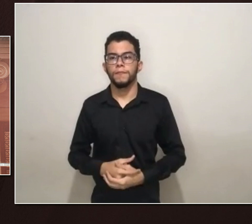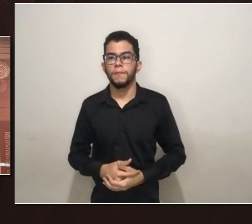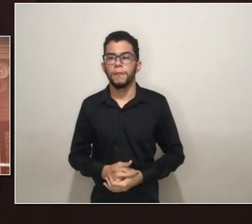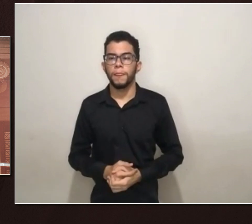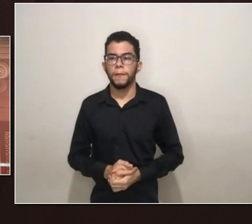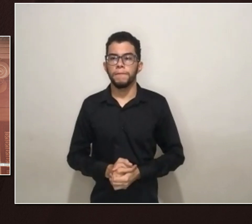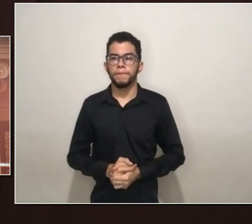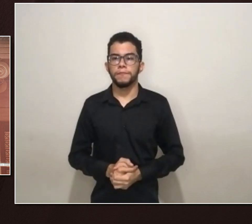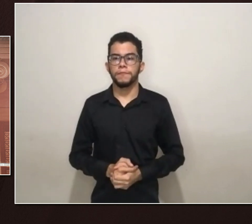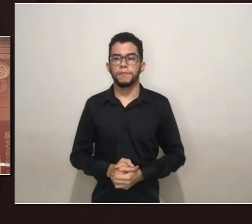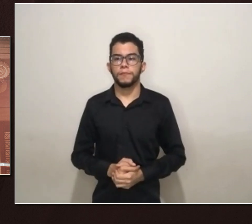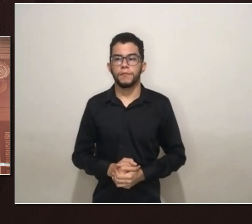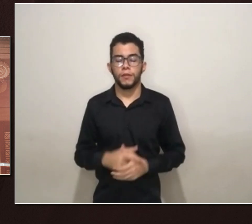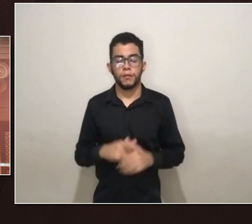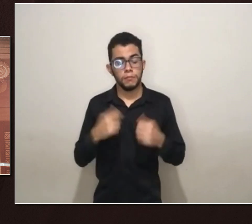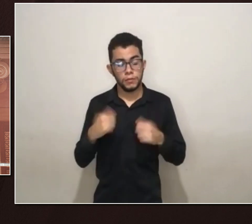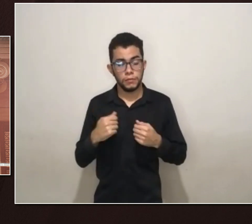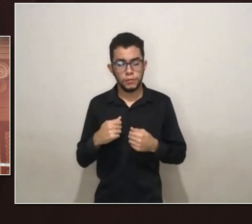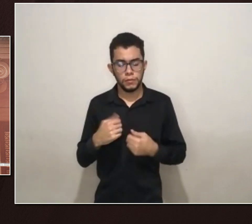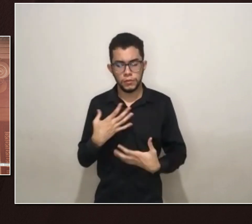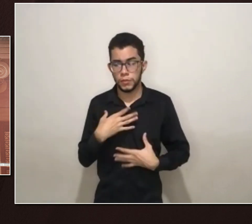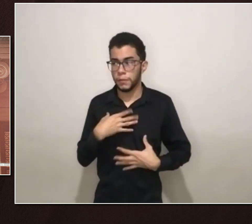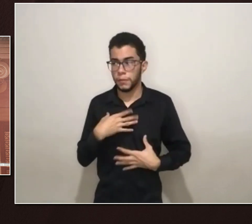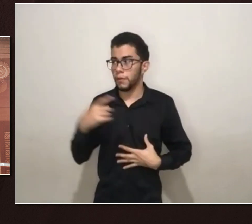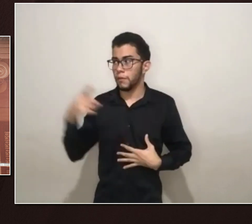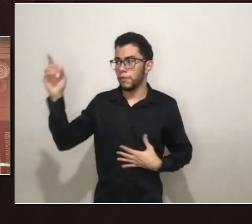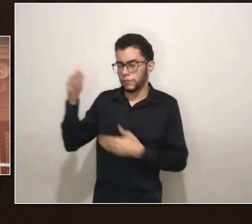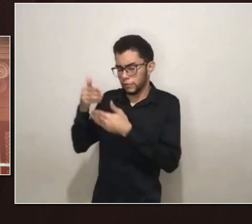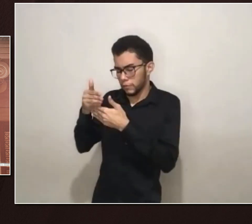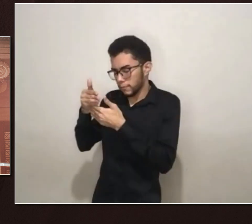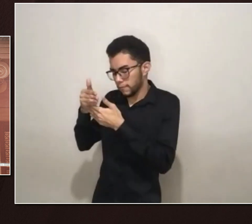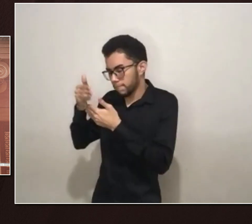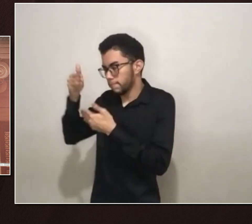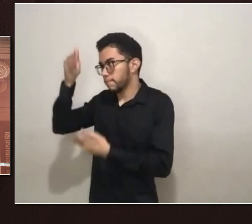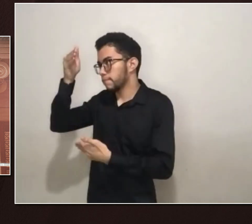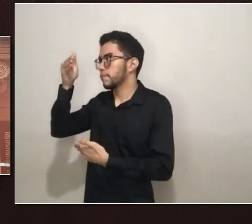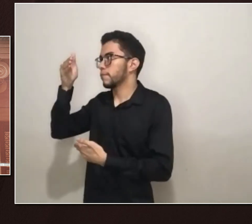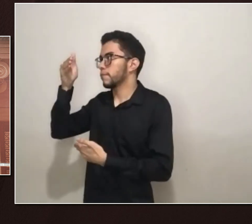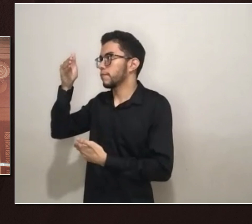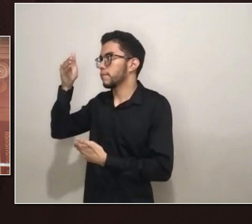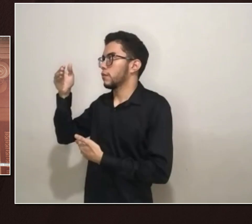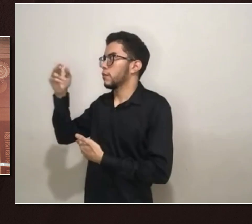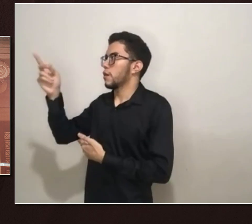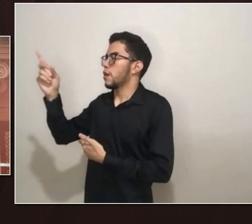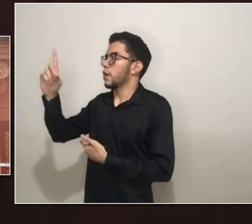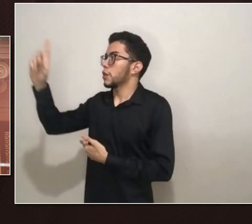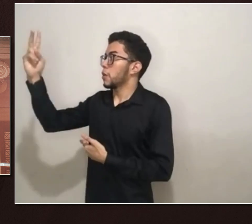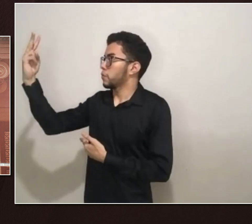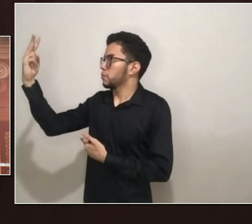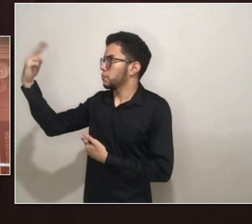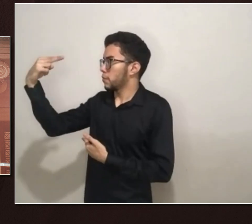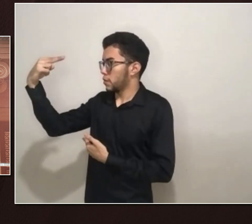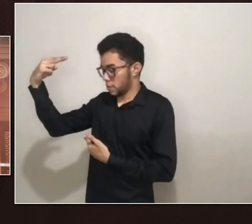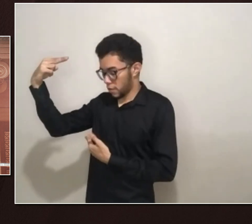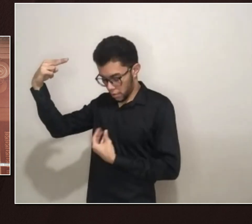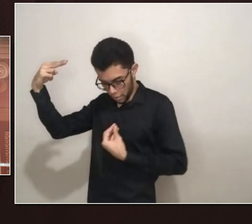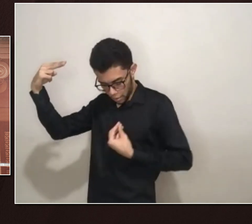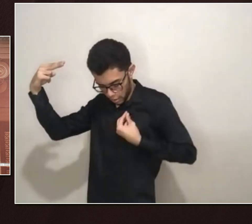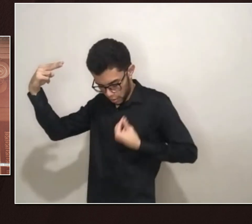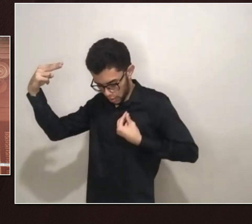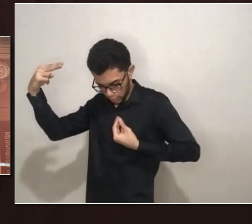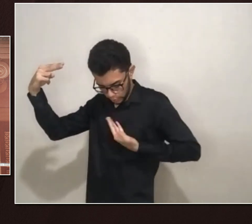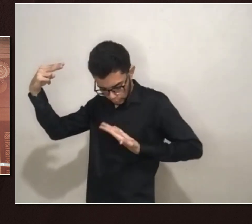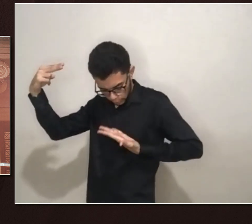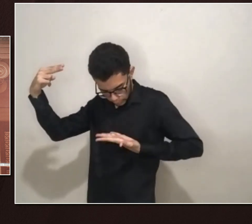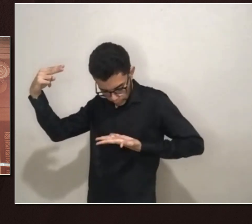e tranquilidade para, diante do Senhor, verificar, né, se aquilo que o Senhor está falando não é para me purificar, não